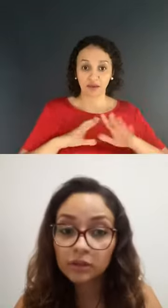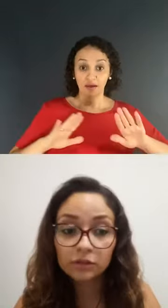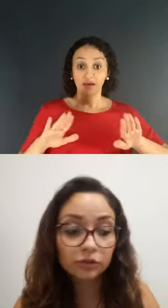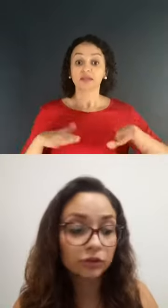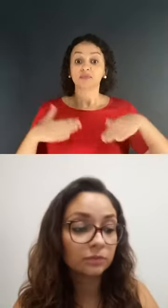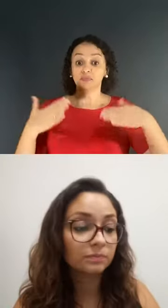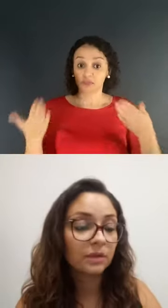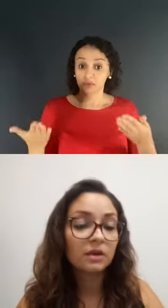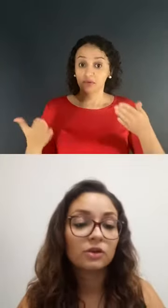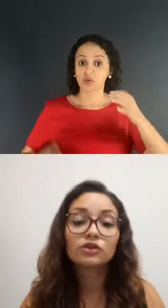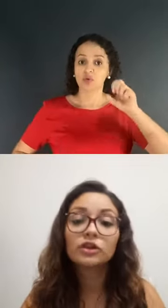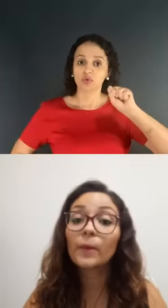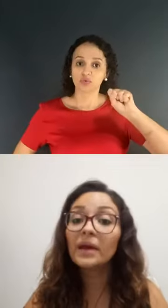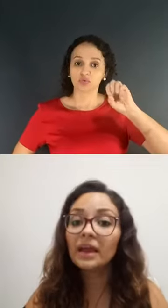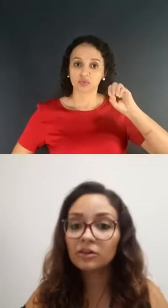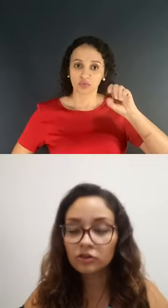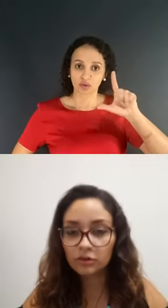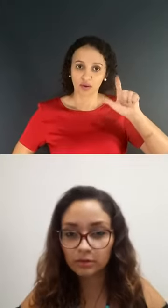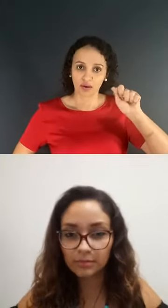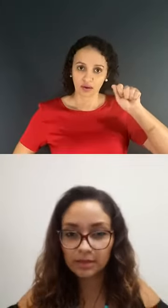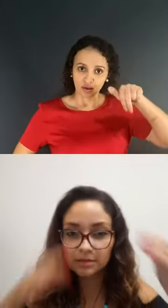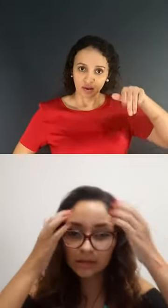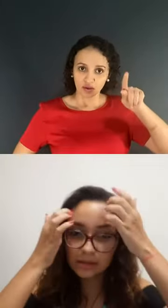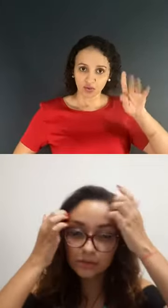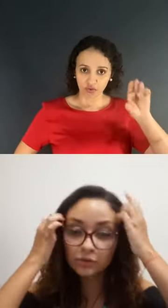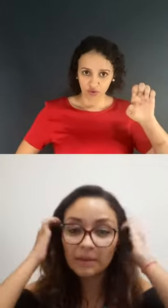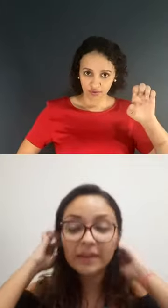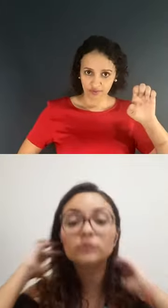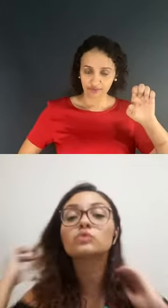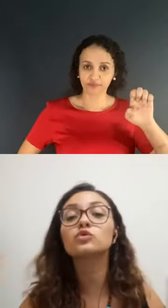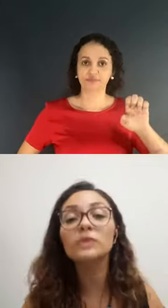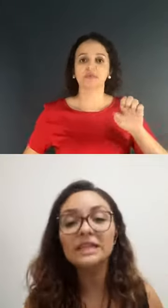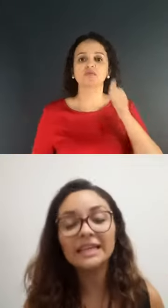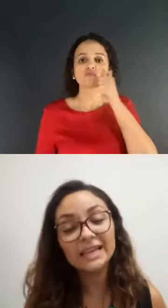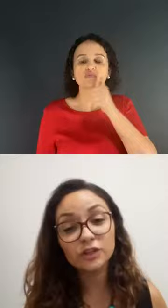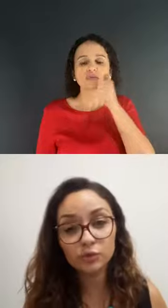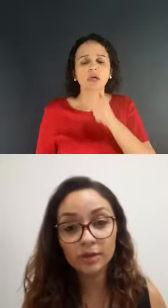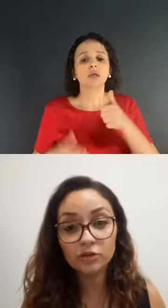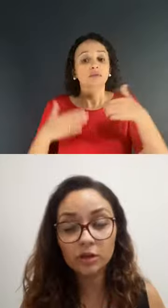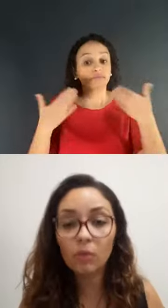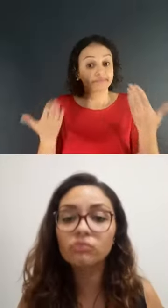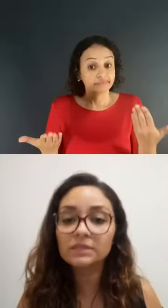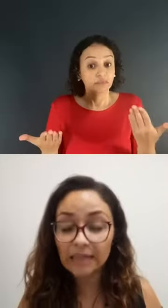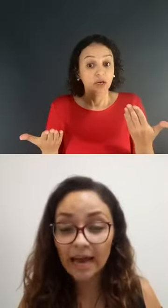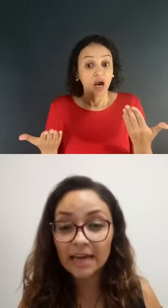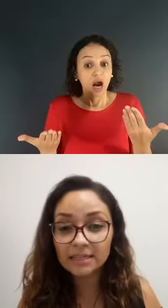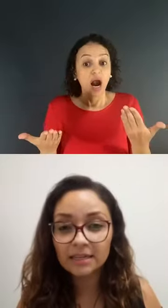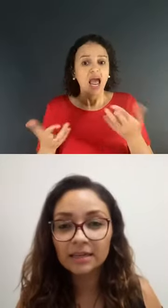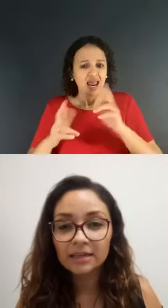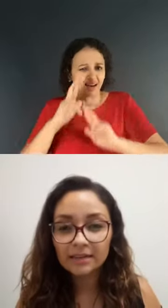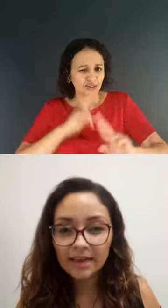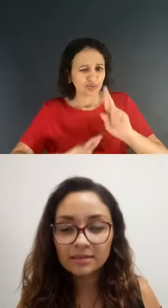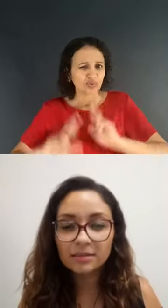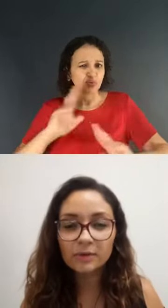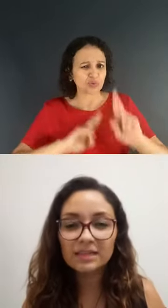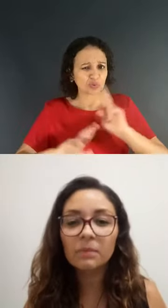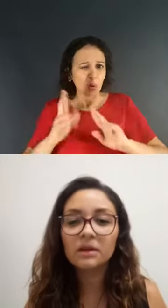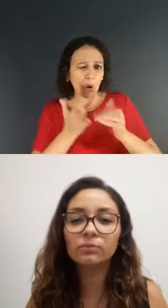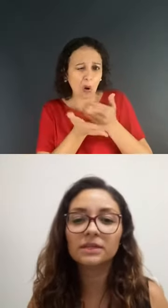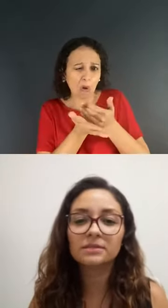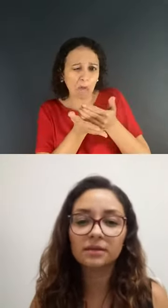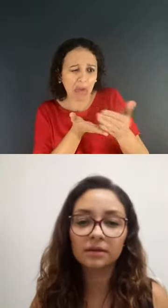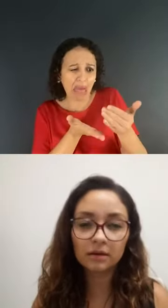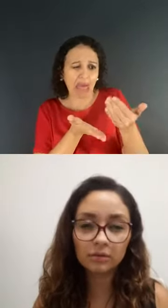Então, Solange, geralmente esses relacionamentos no início eles já dão alguns sinais, né? Que são